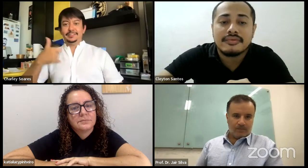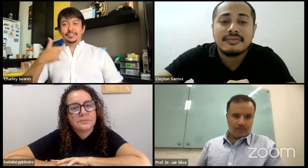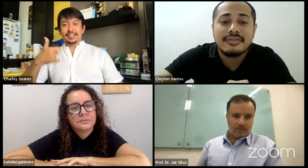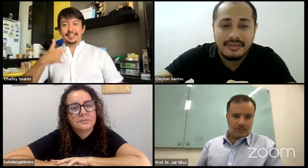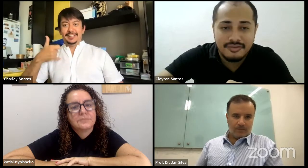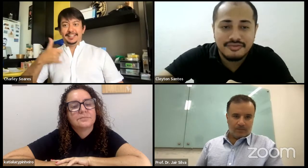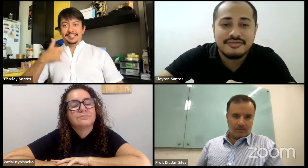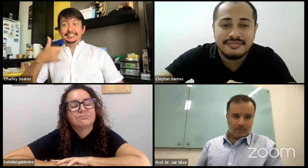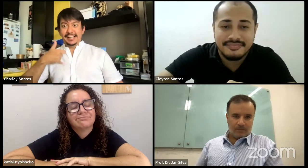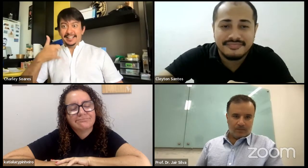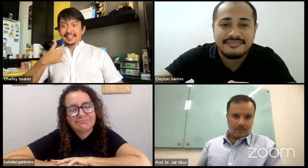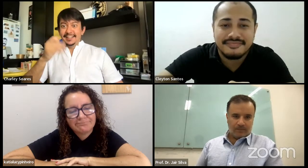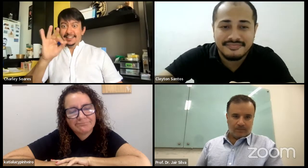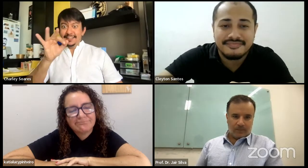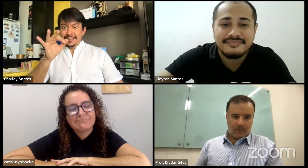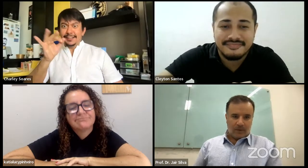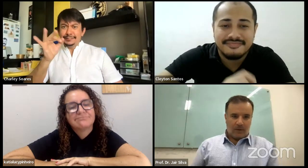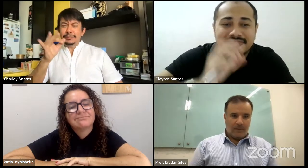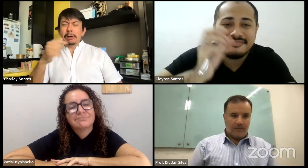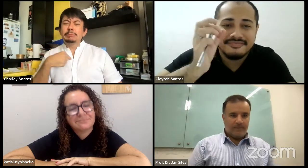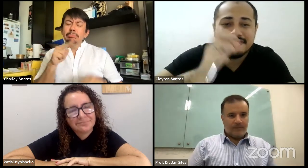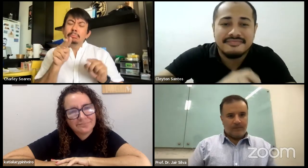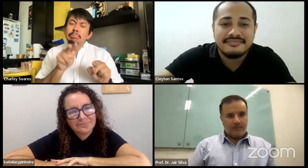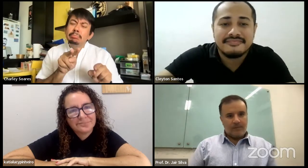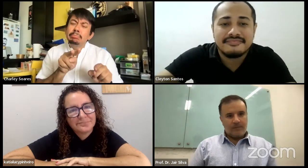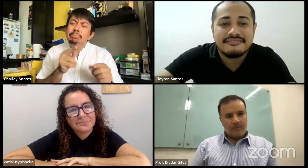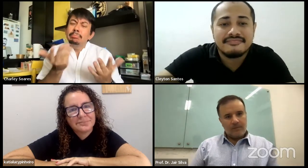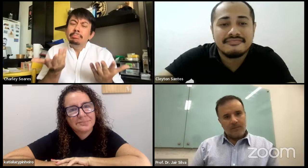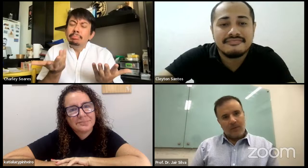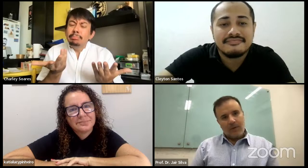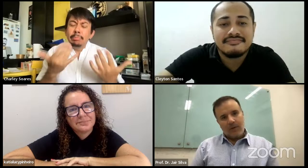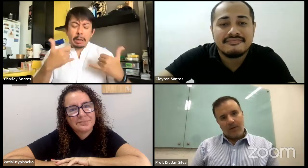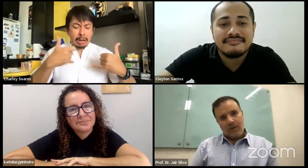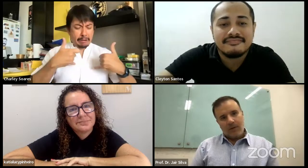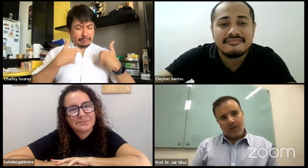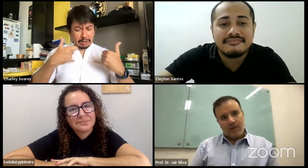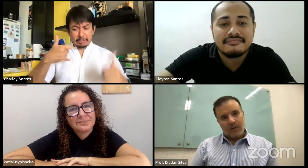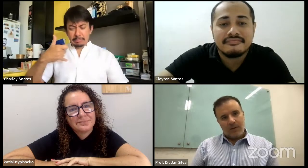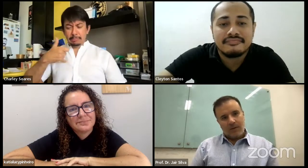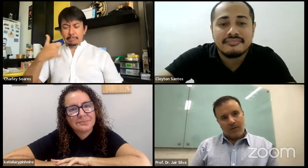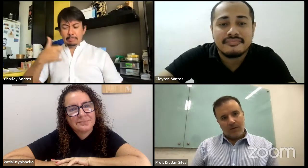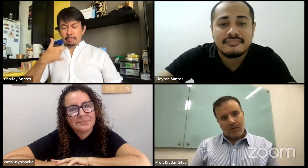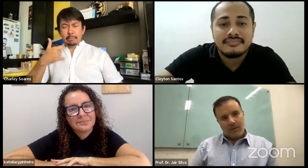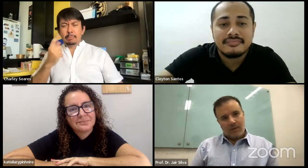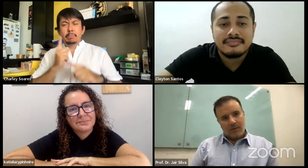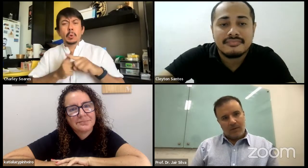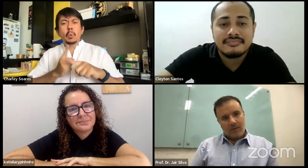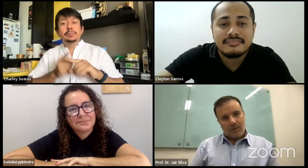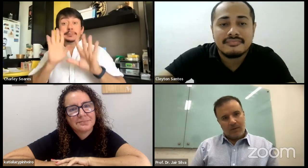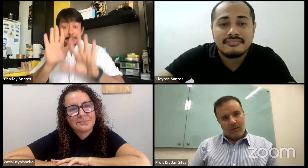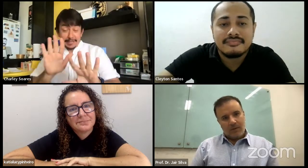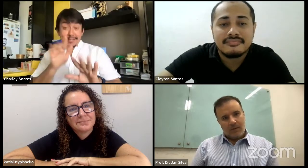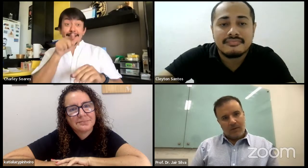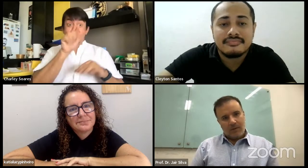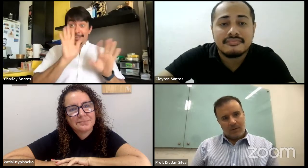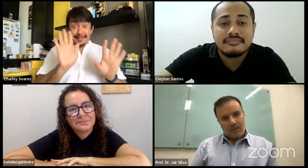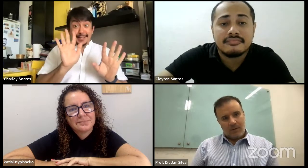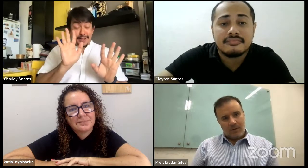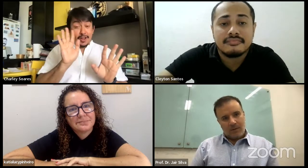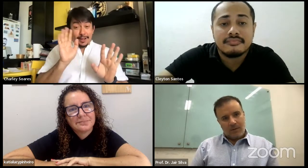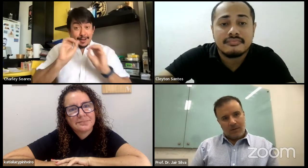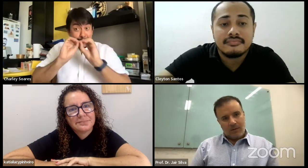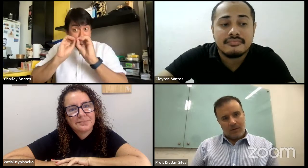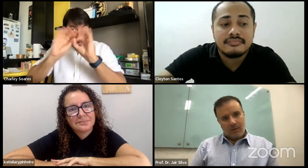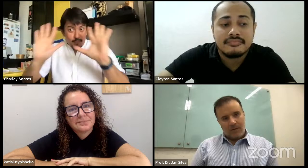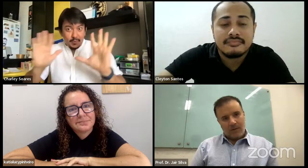por exemplo, o sinal de aniversário e o de idade, certo? Aí eu perguntei, tem sinal de